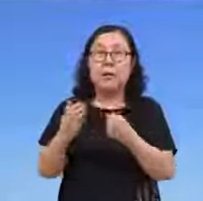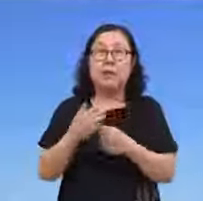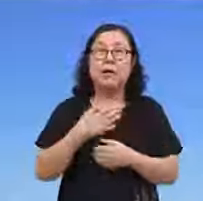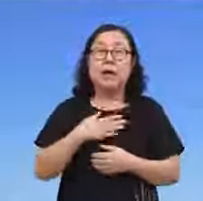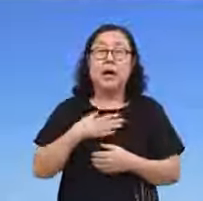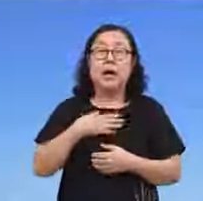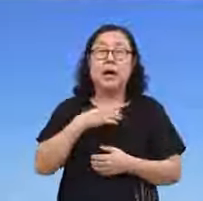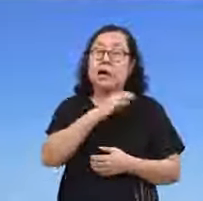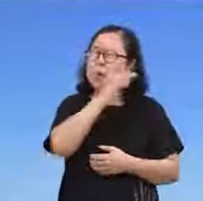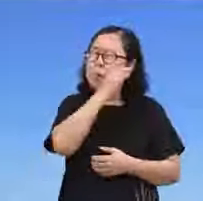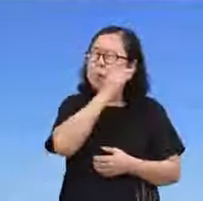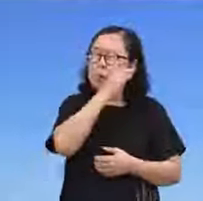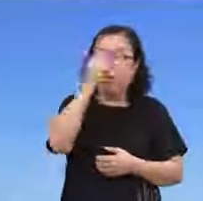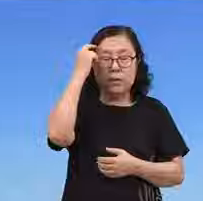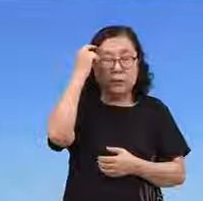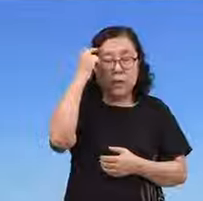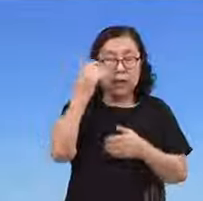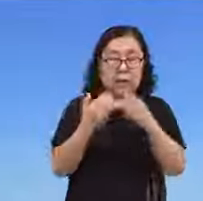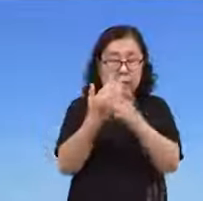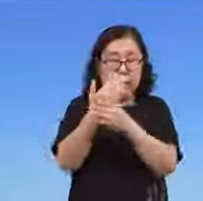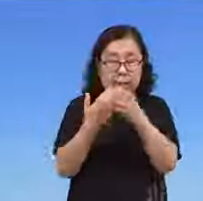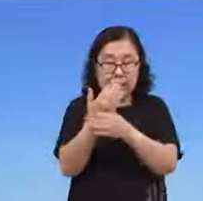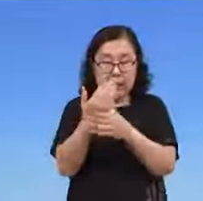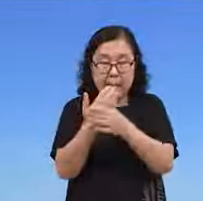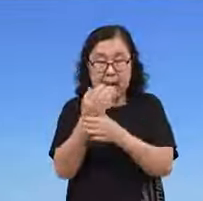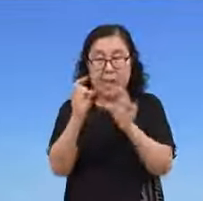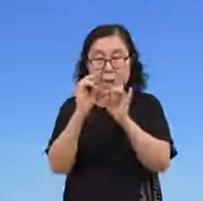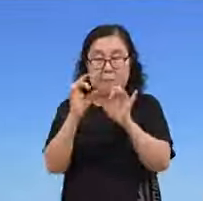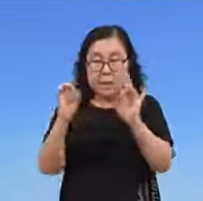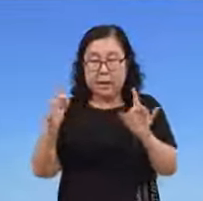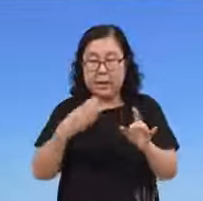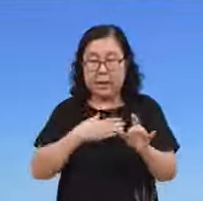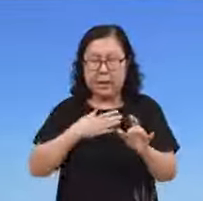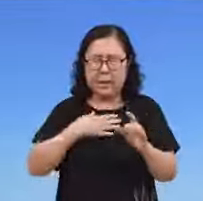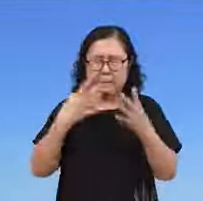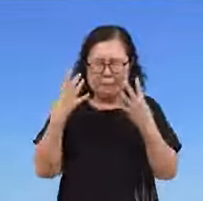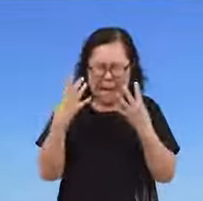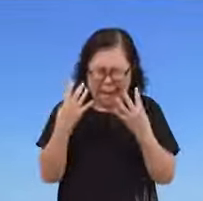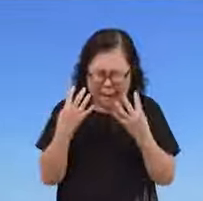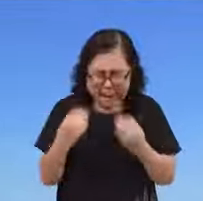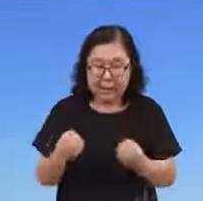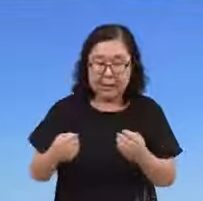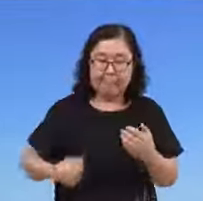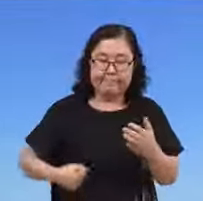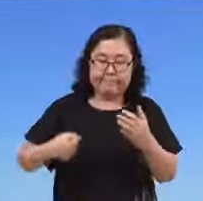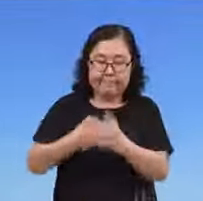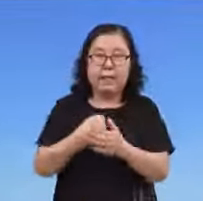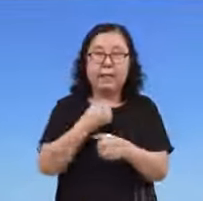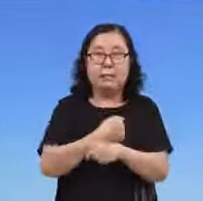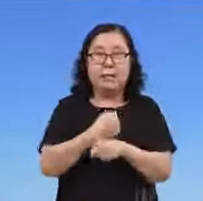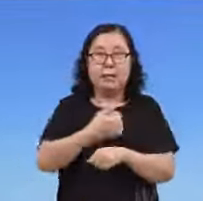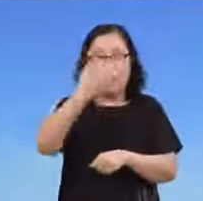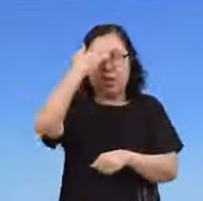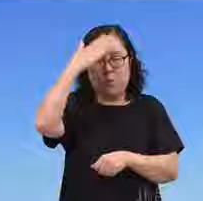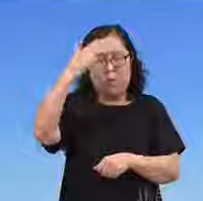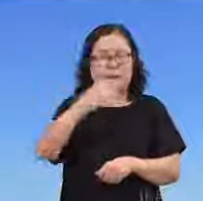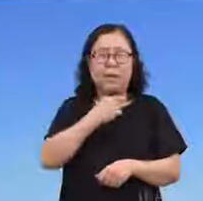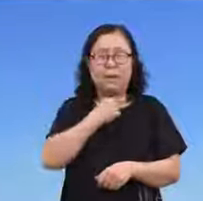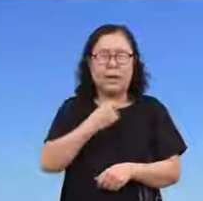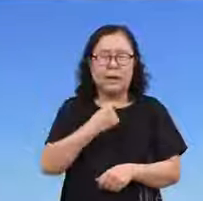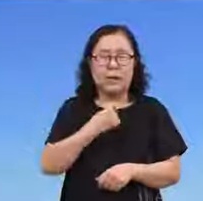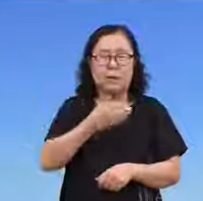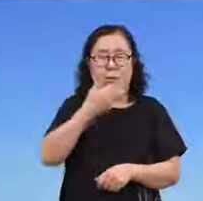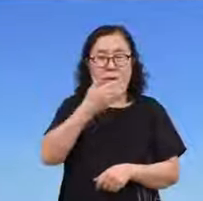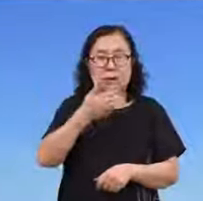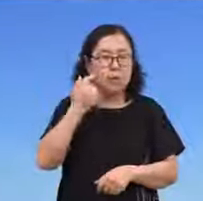미쳤는지요, 저는 그 부끄러운 기억이 떠오를 때마다 수백 번 수천 번 다짐하고 다짐했습니다. 공짜 바라는 목사가